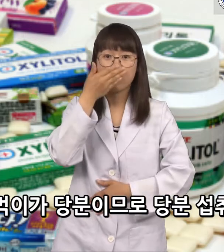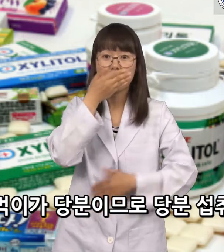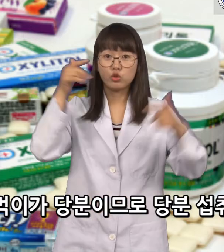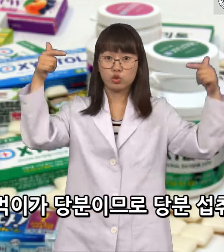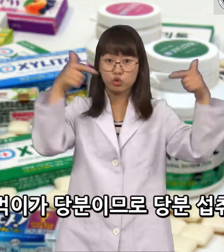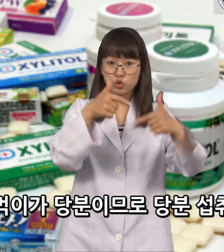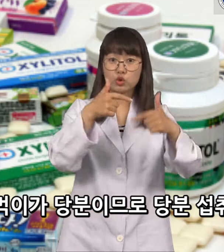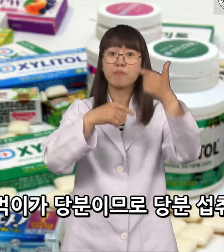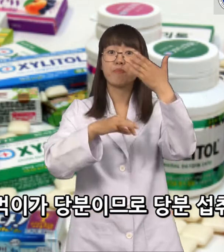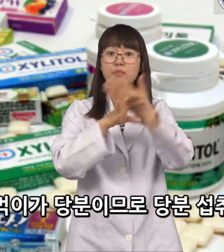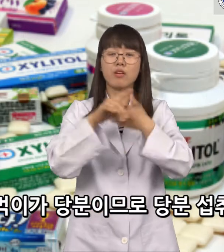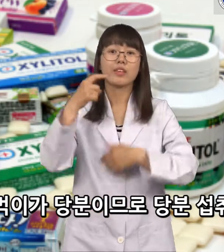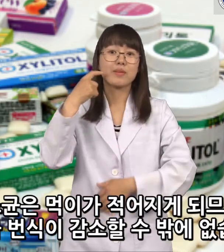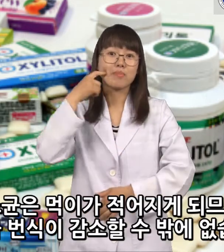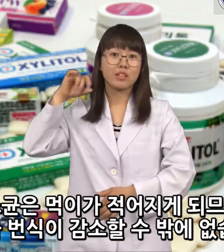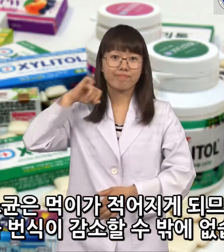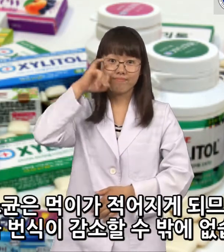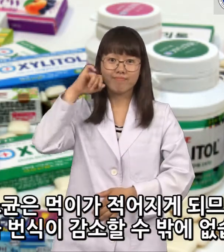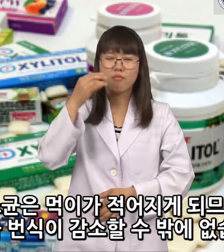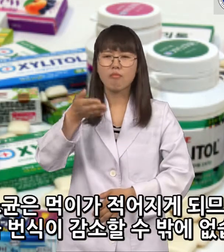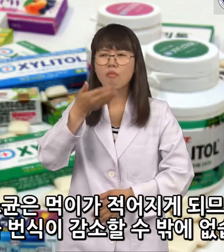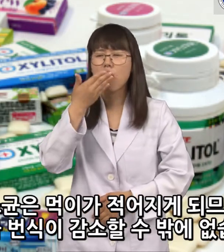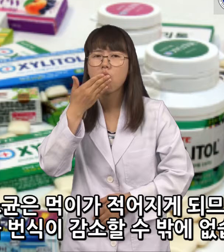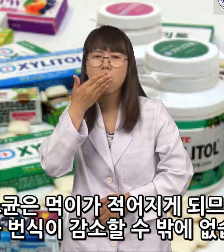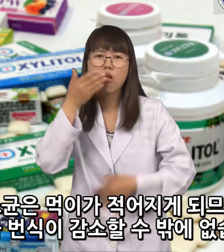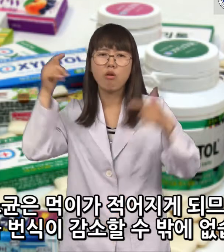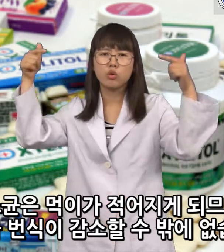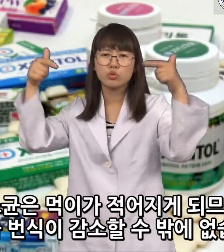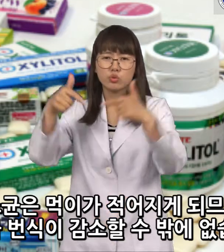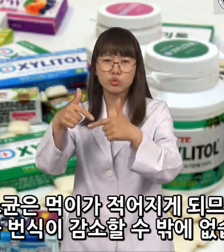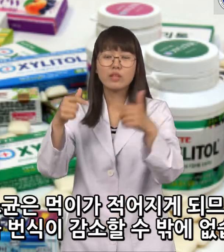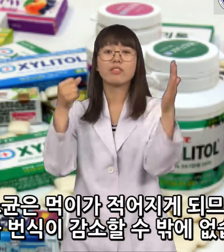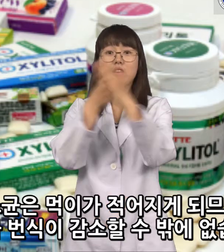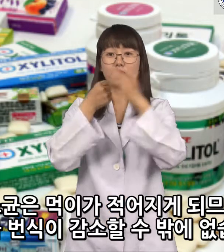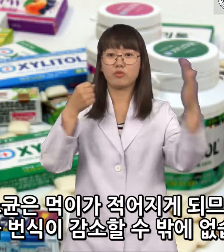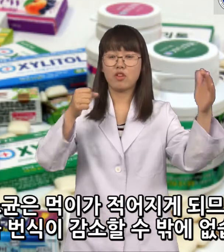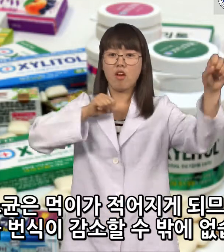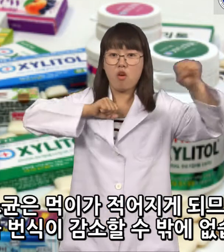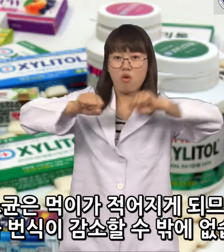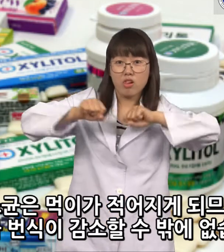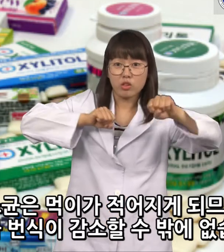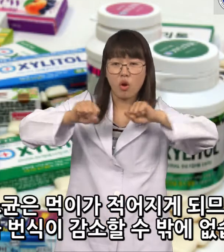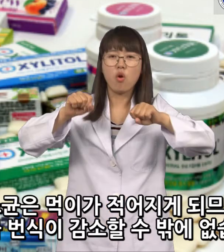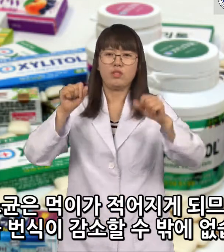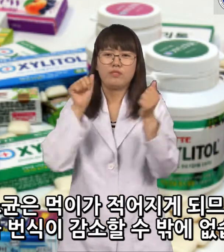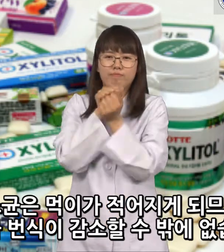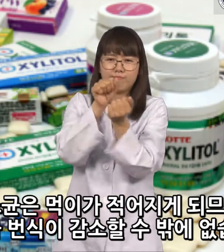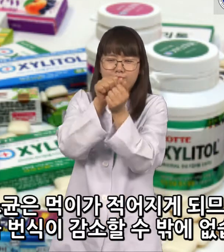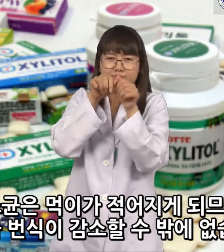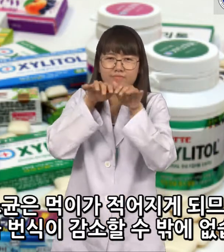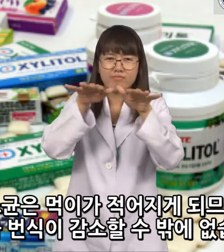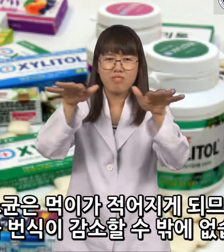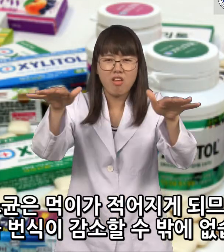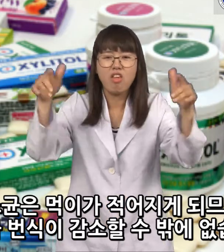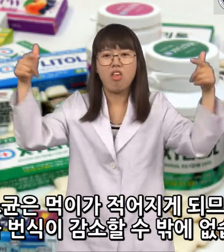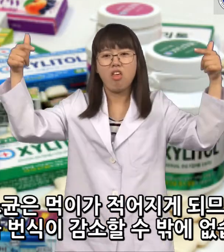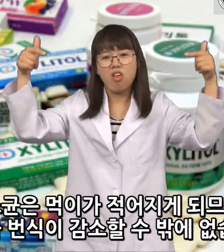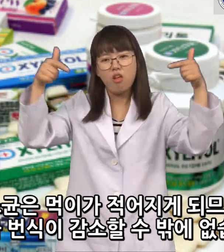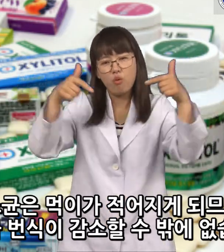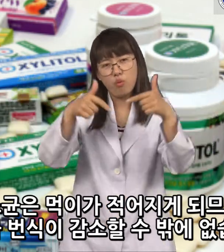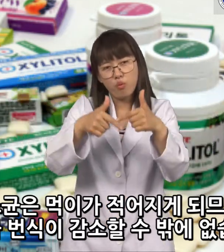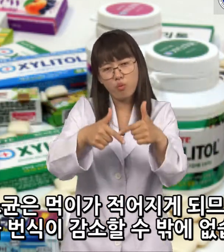섭취량을 줄이면 뮤탄수균의 먹이가 적어지게 되므로 활동과 번식이 감소할